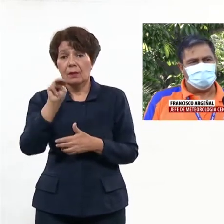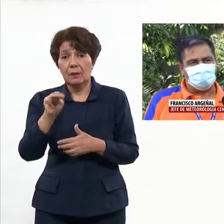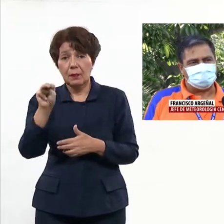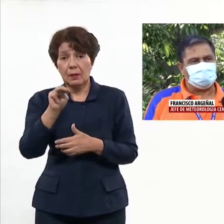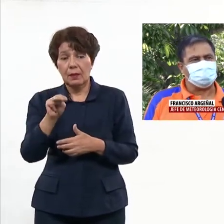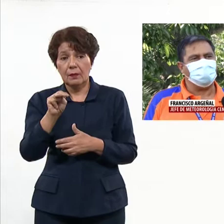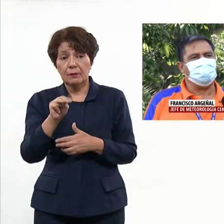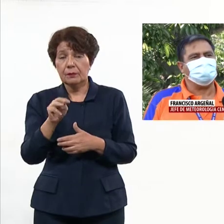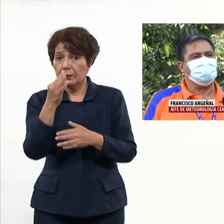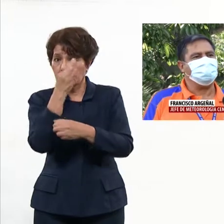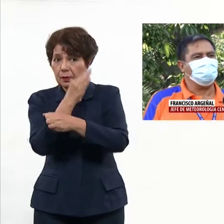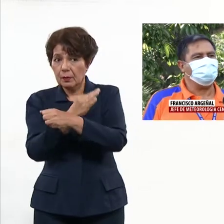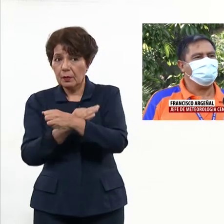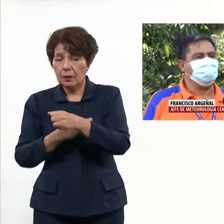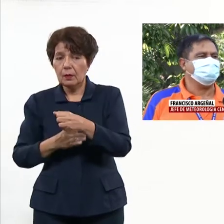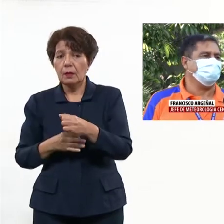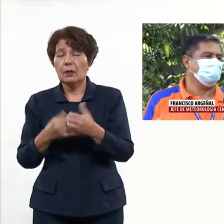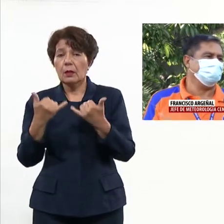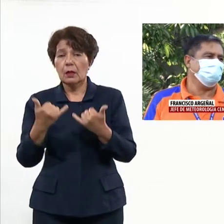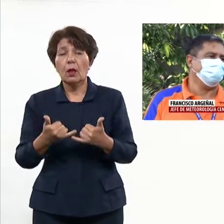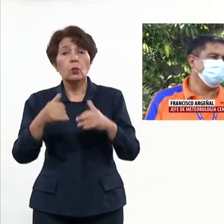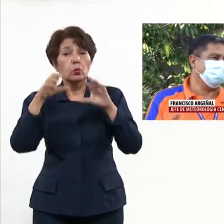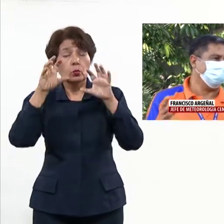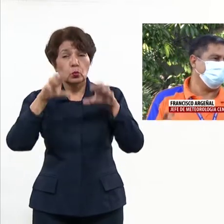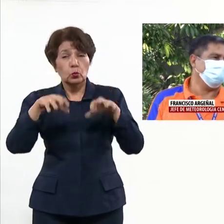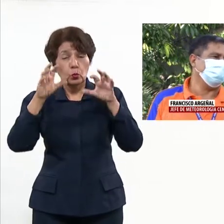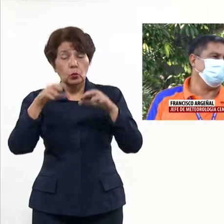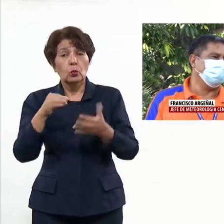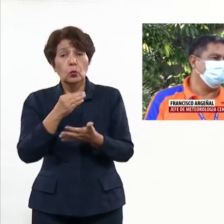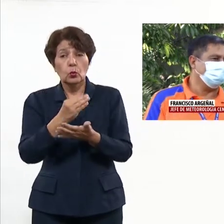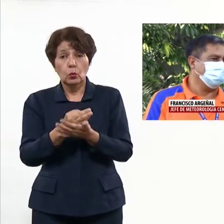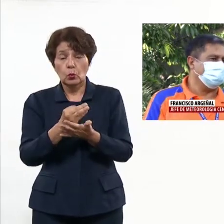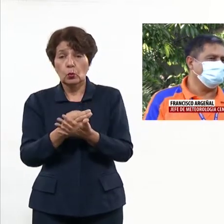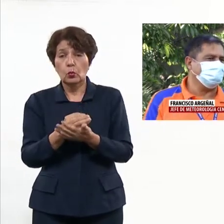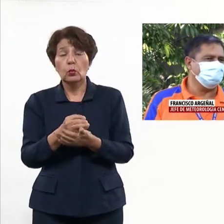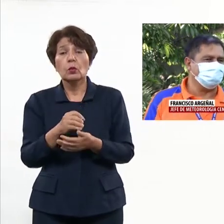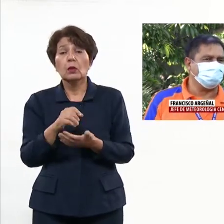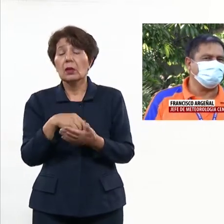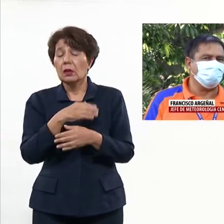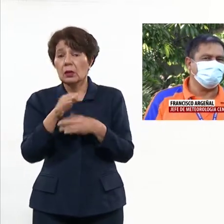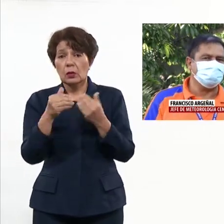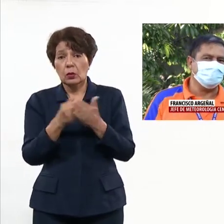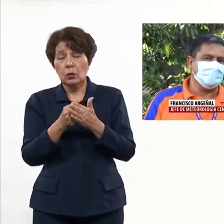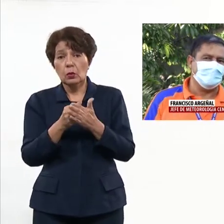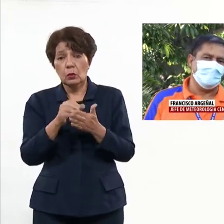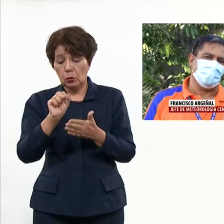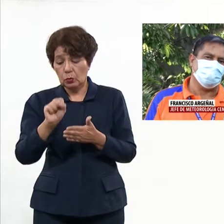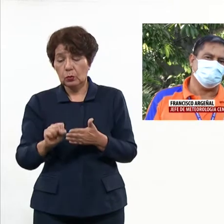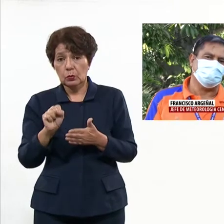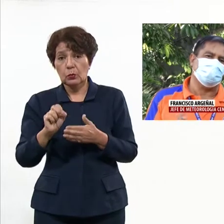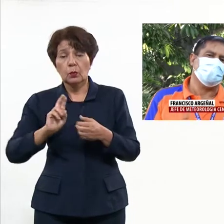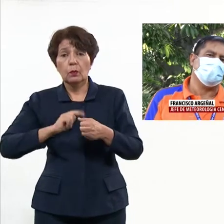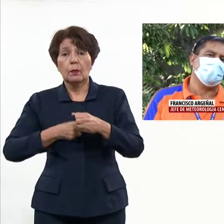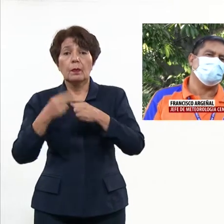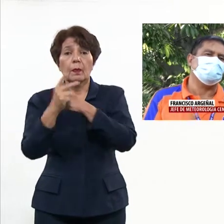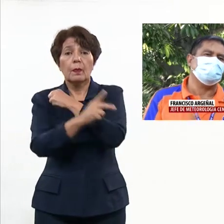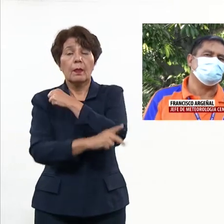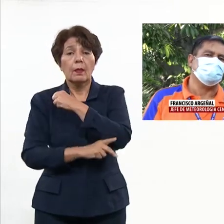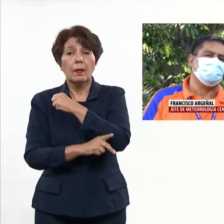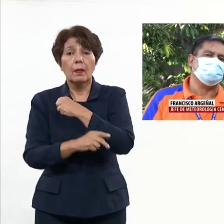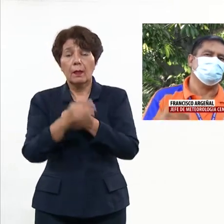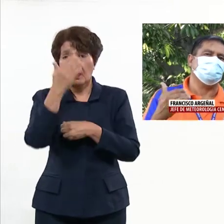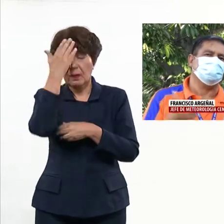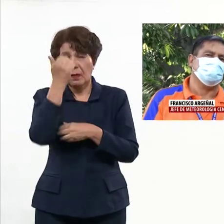por la tarde vamos a tener ya lluvias en el centro oriente y occidente y sur del país producto de la